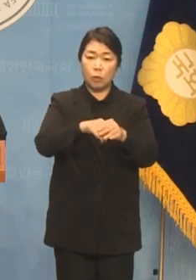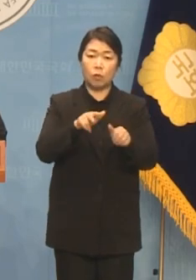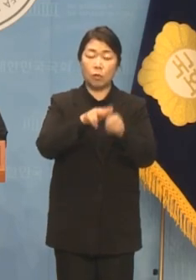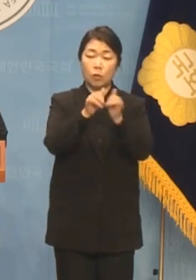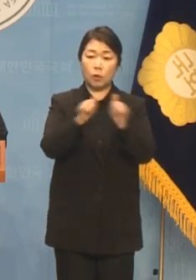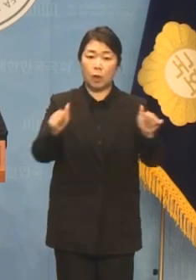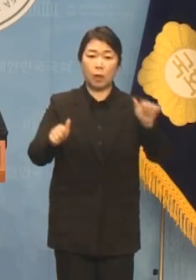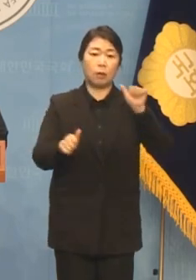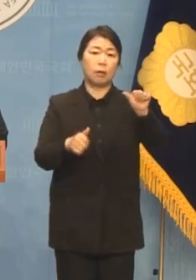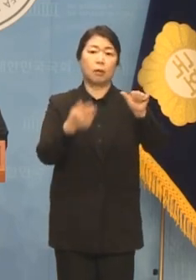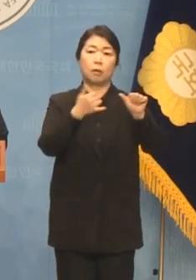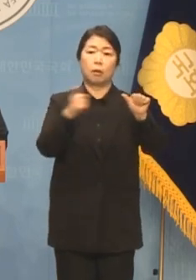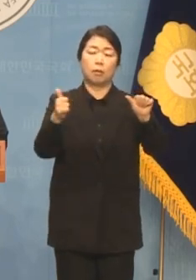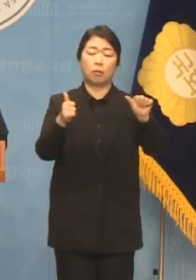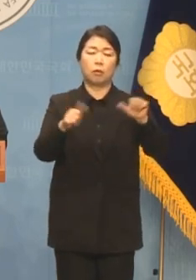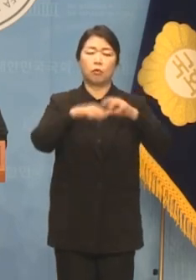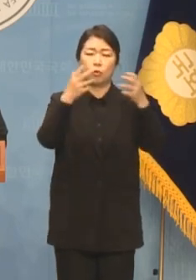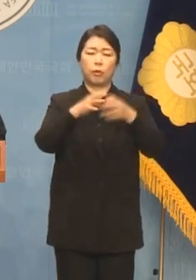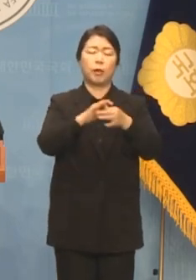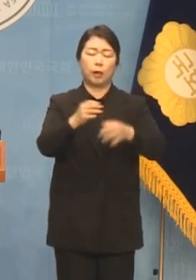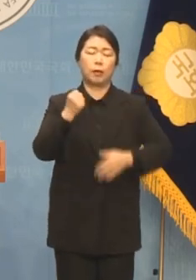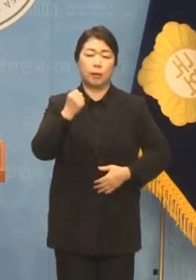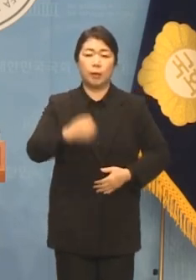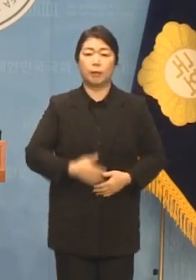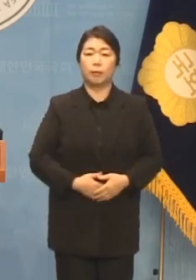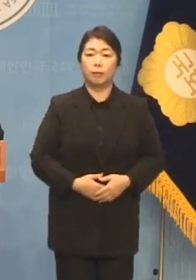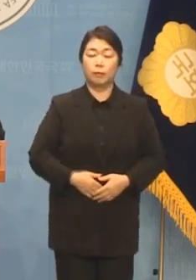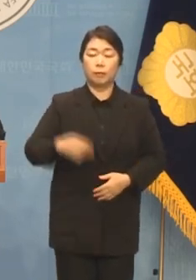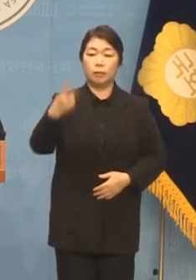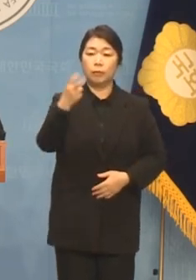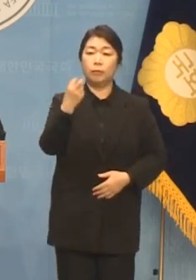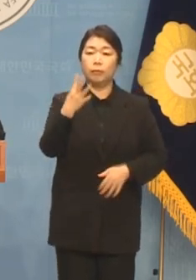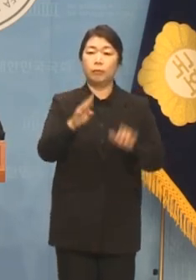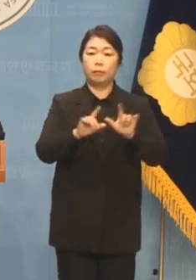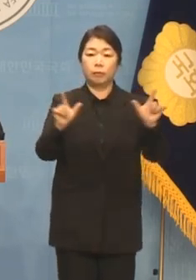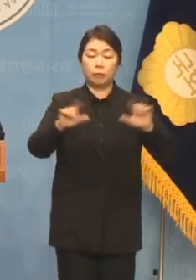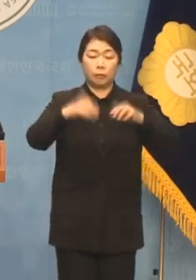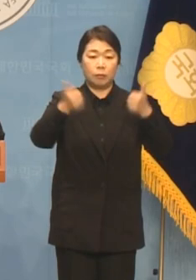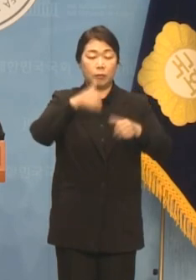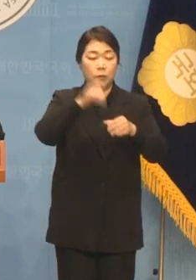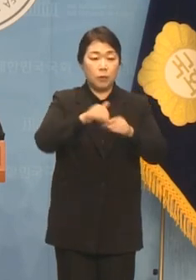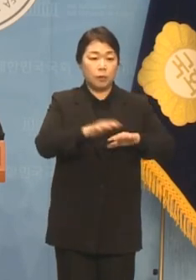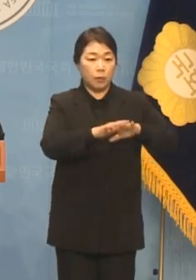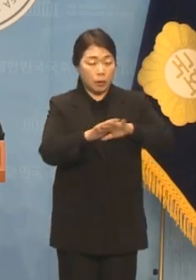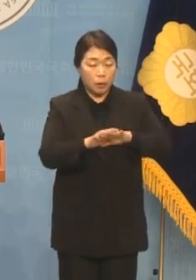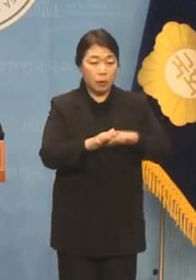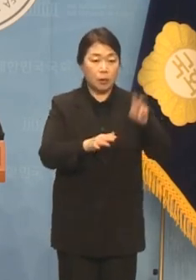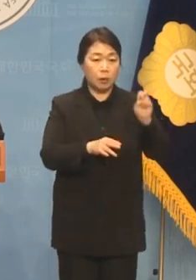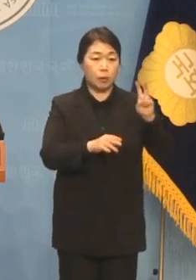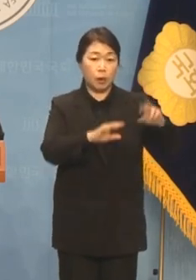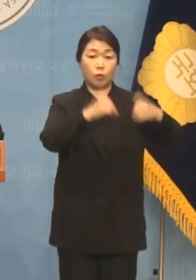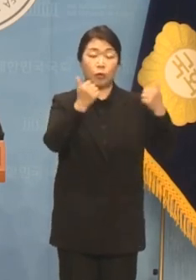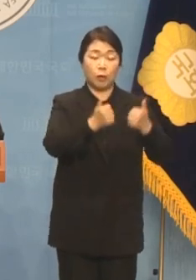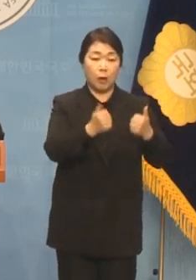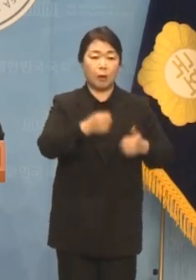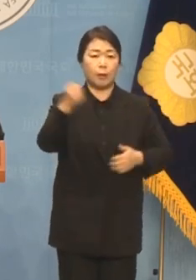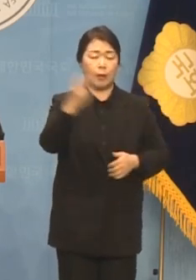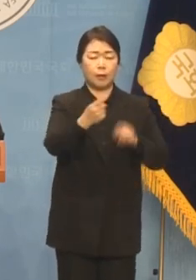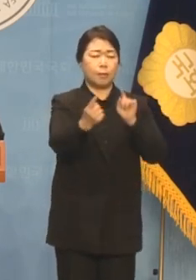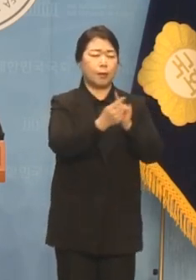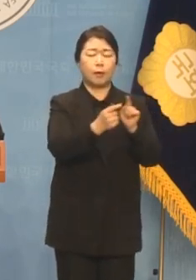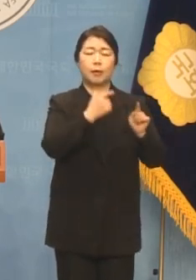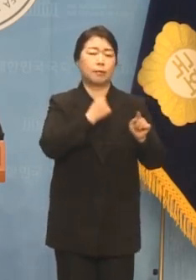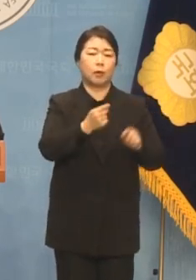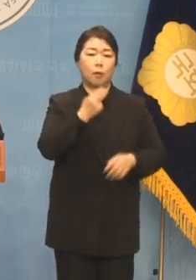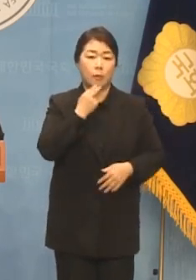힘입니다 2024년 총선 시민 네트워크가 22대 국회에서 다시 만나고 싶지